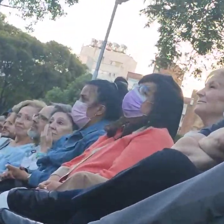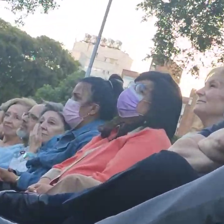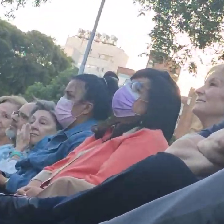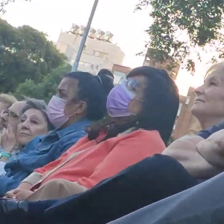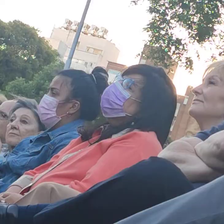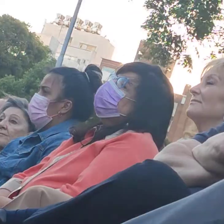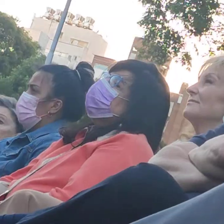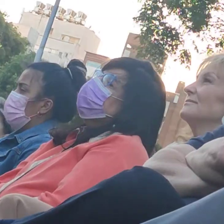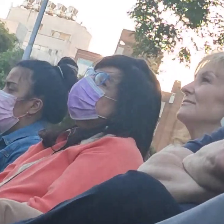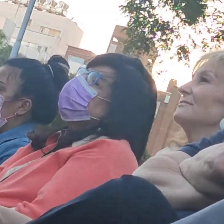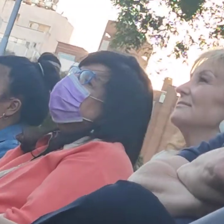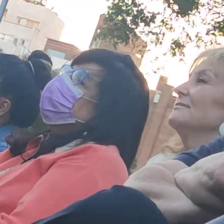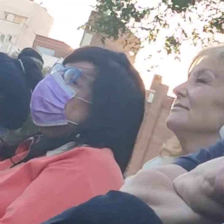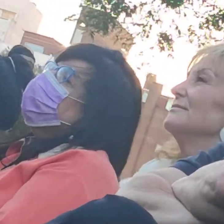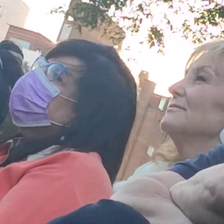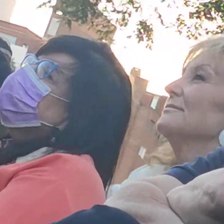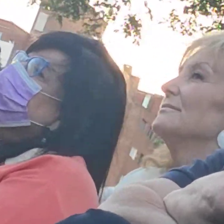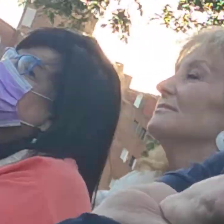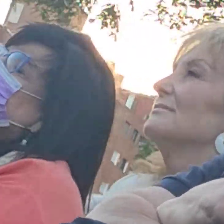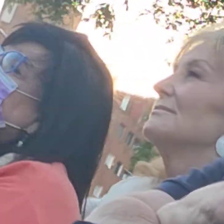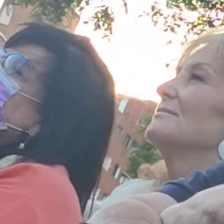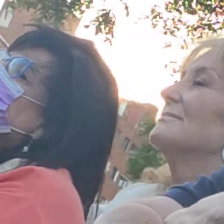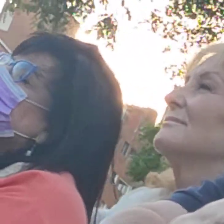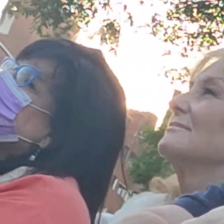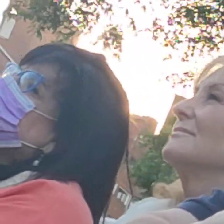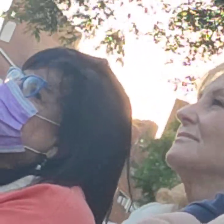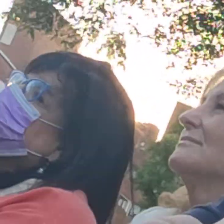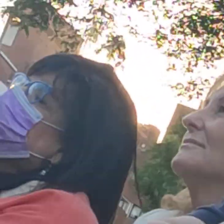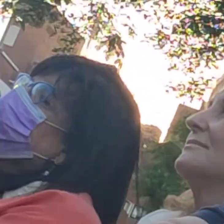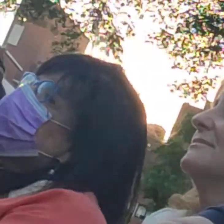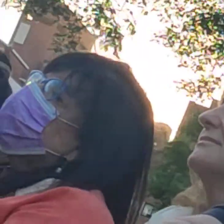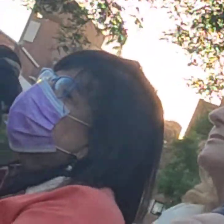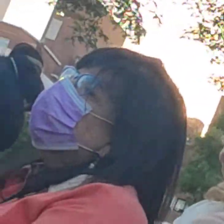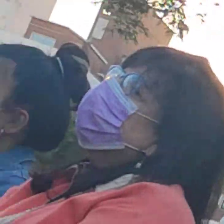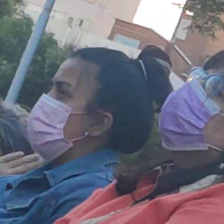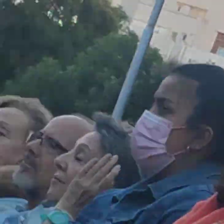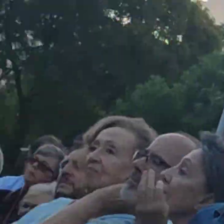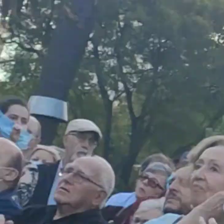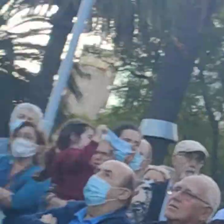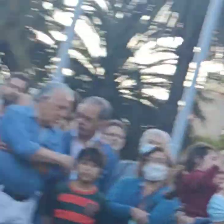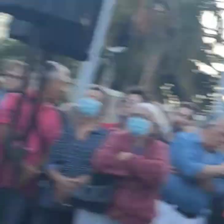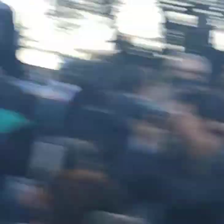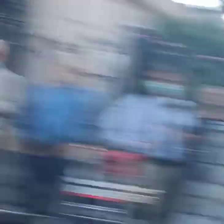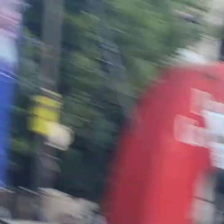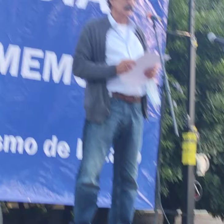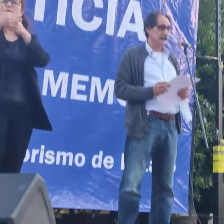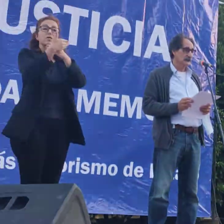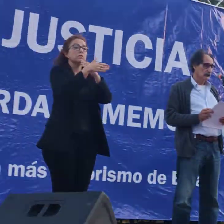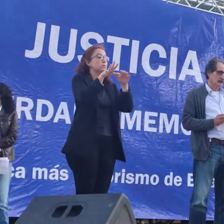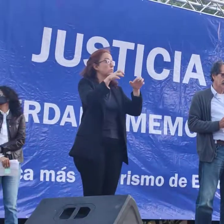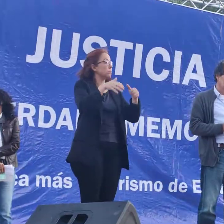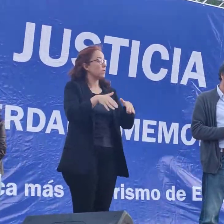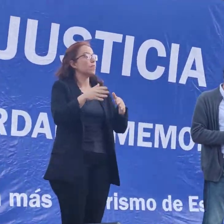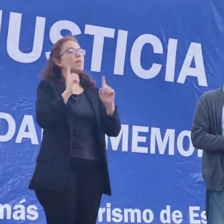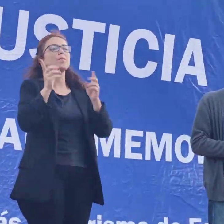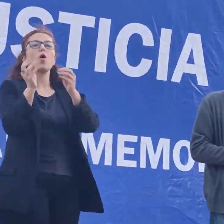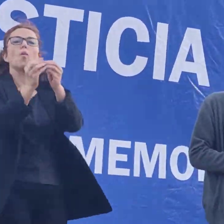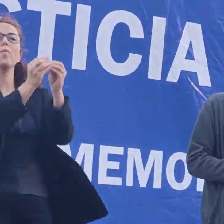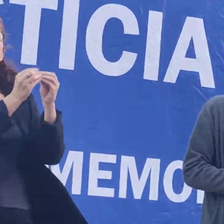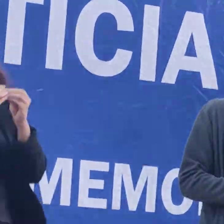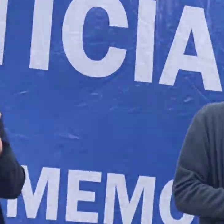Carretas Shopping, organizaciones sociales presentes, vecinas y vecinos, compañeras y